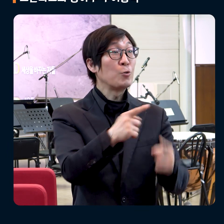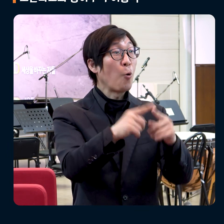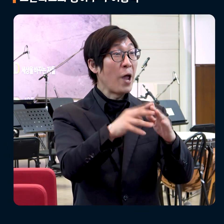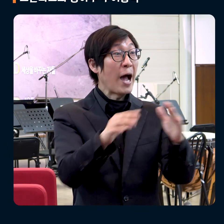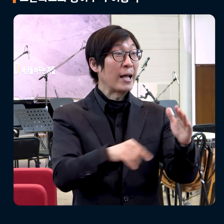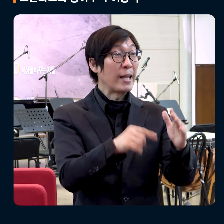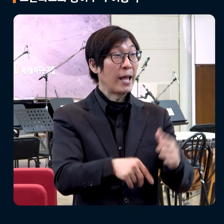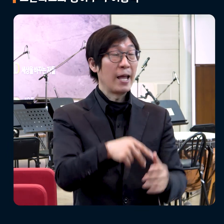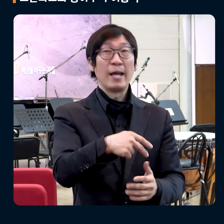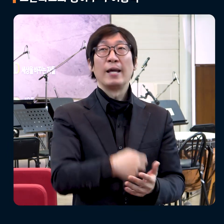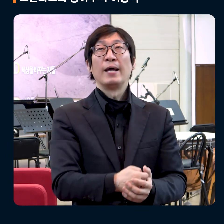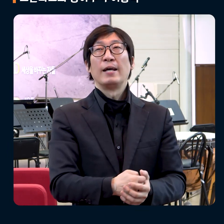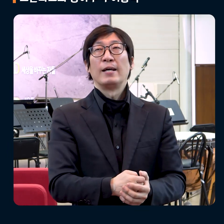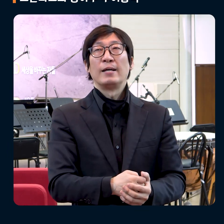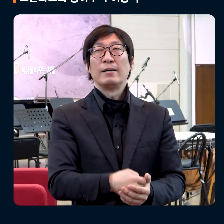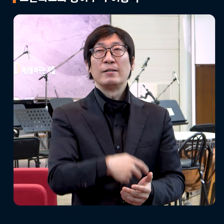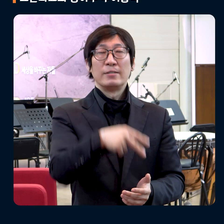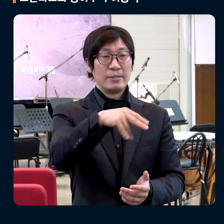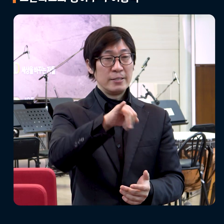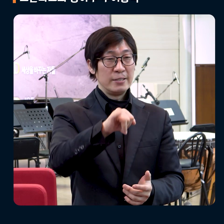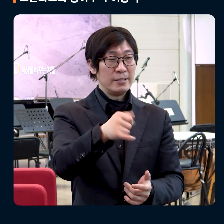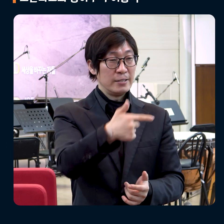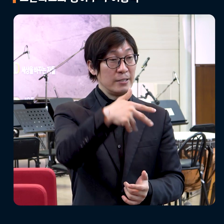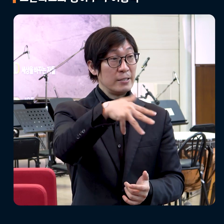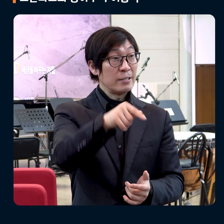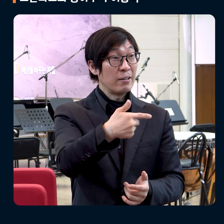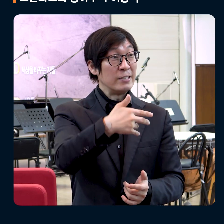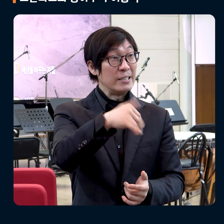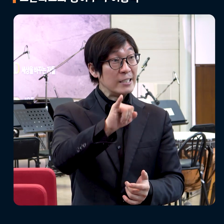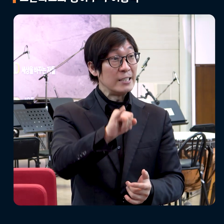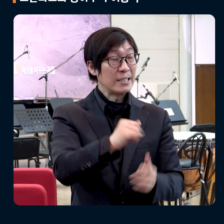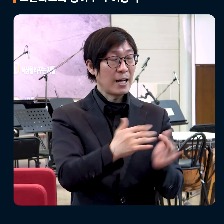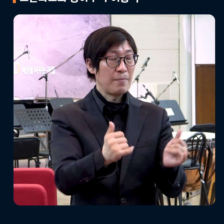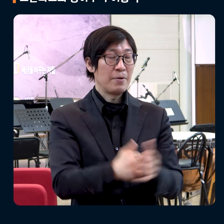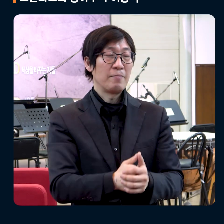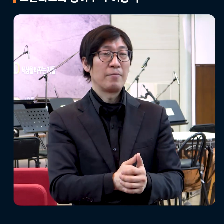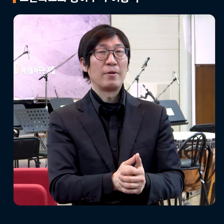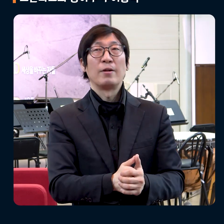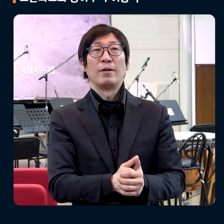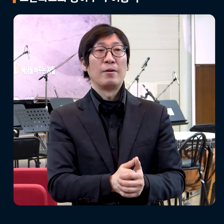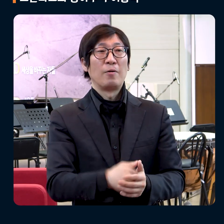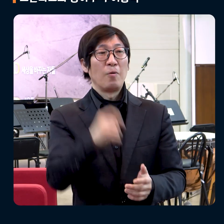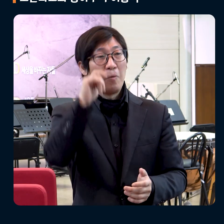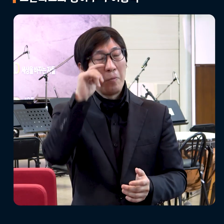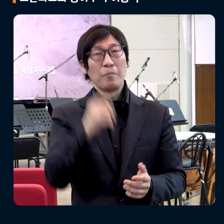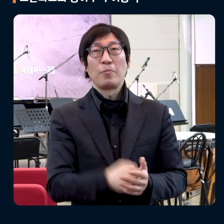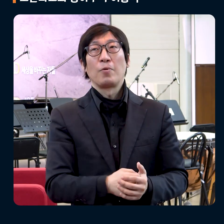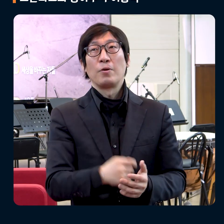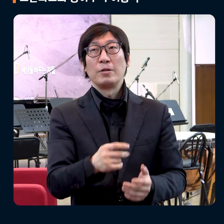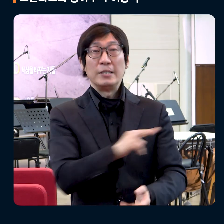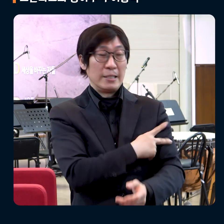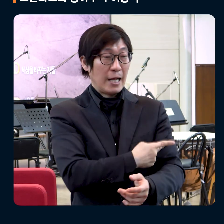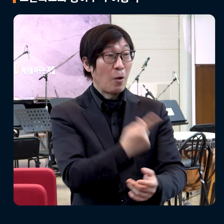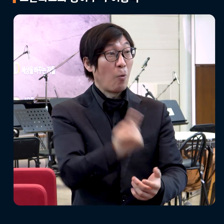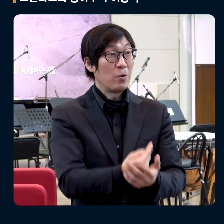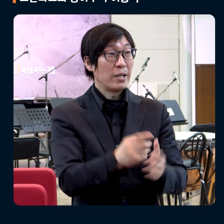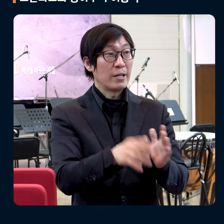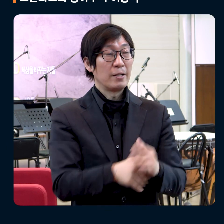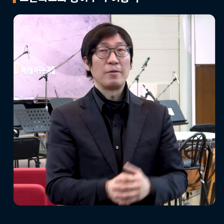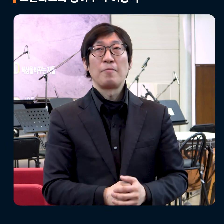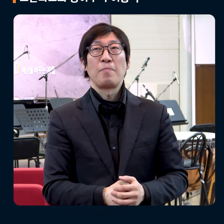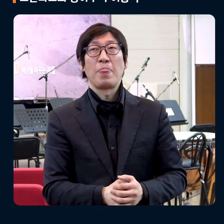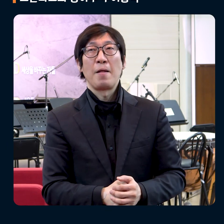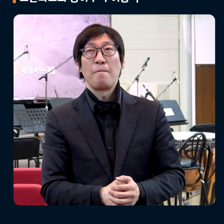교회가 되겠어요. 그래가지고요, 여러분 예배 방해를 하는 거예요. 막 꽹가리 치고 짤랑짤랑 짜고 막 소리 지르고 예배 중에.